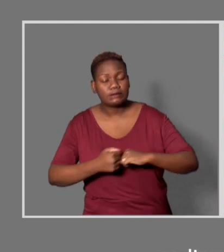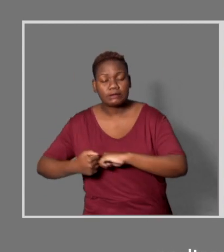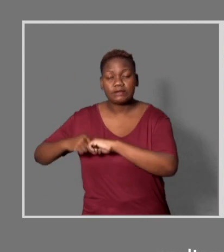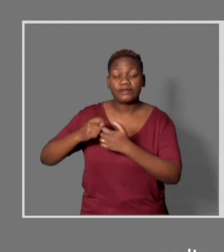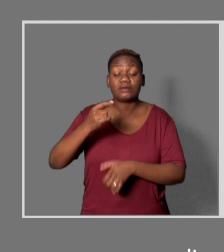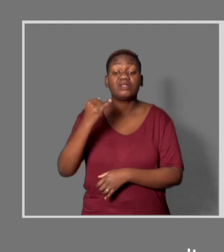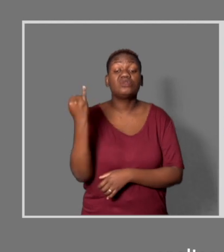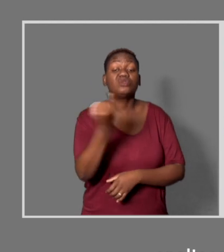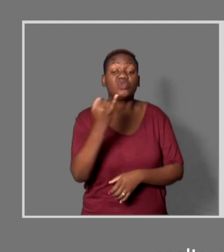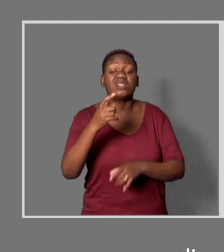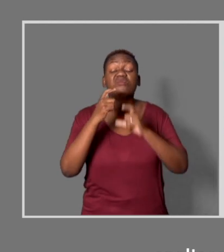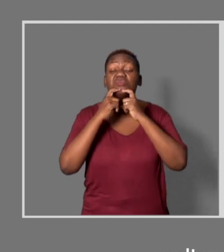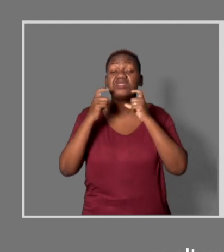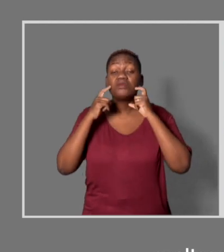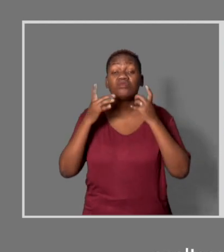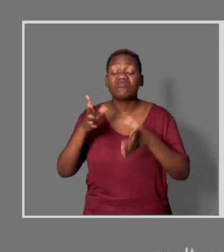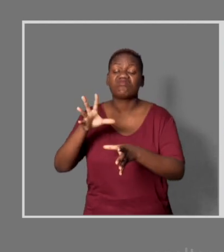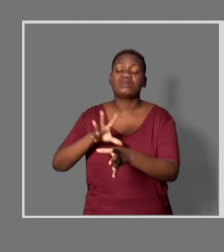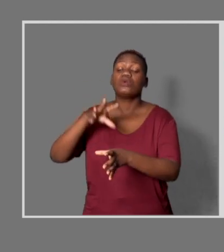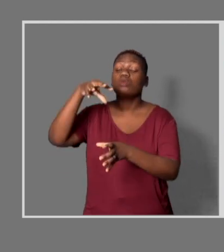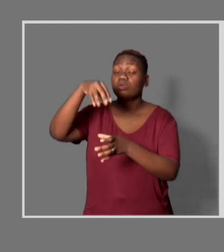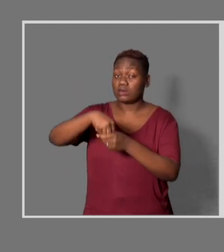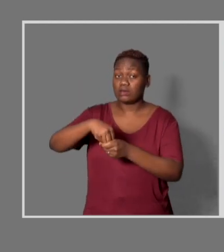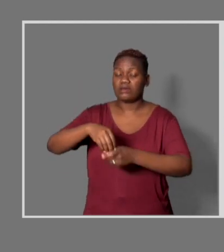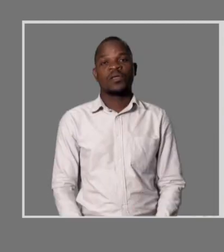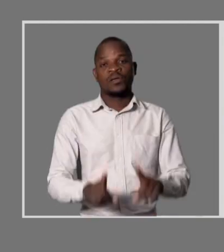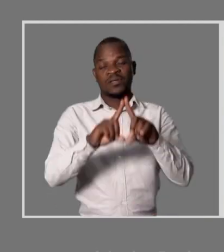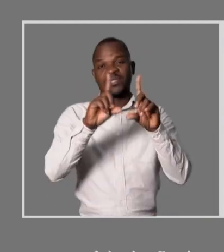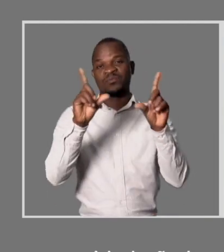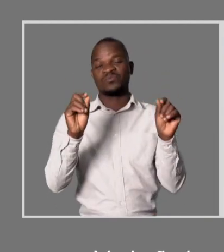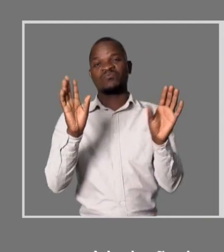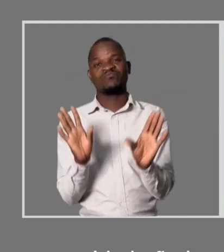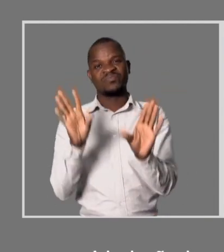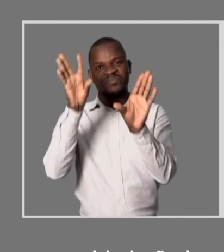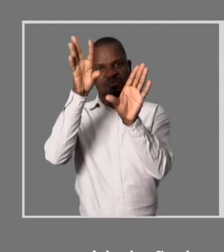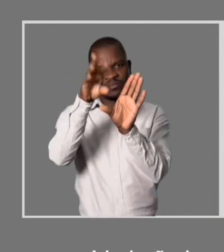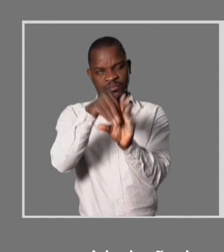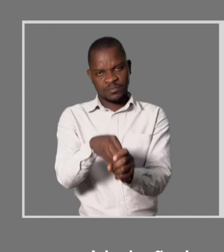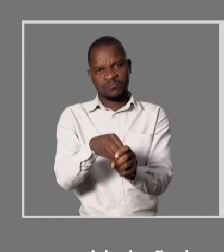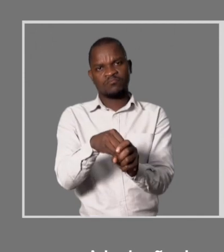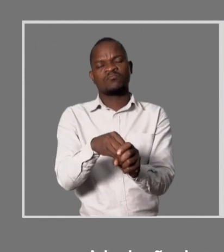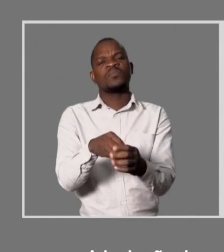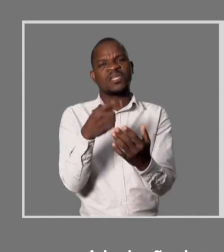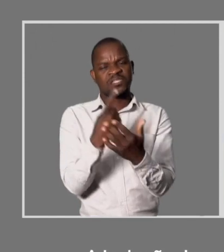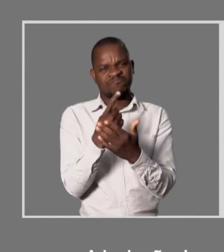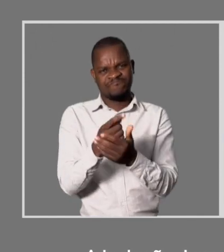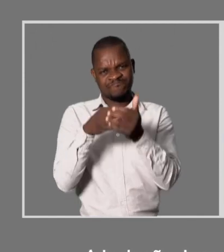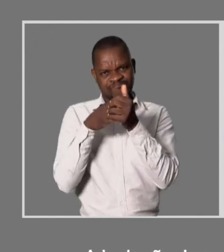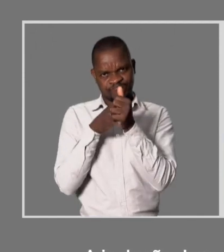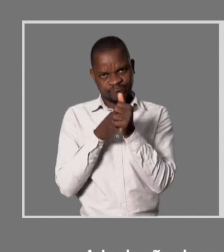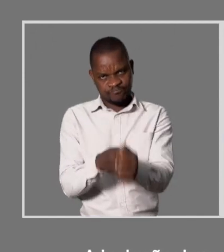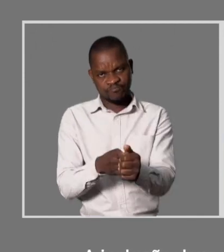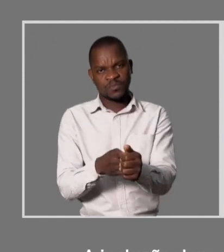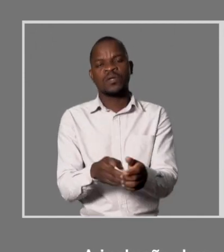as instituições moçambicanas a serem mais inclusivas. A inclusão deve ser justamente